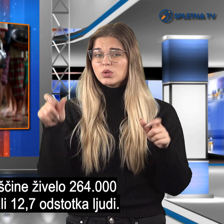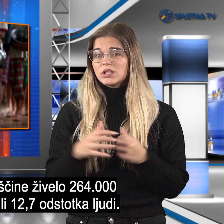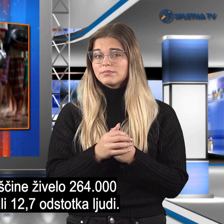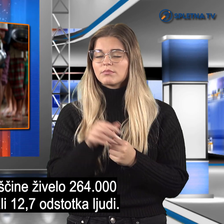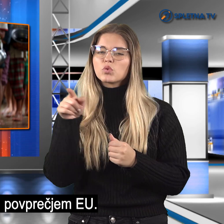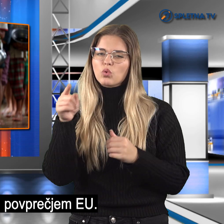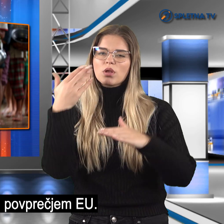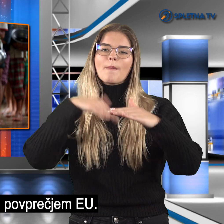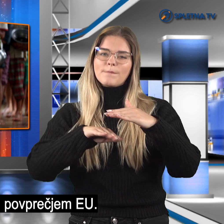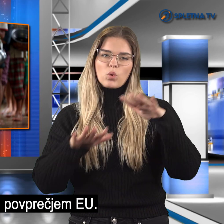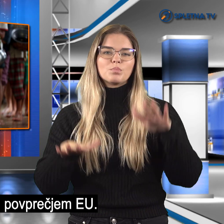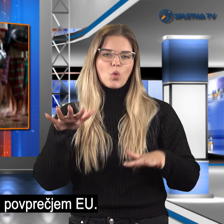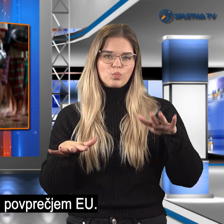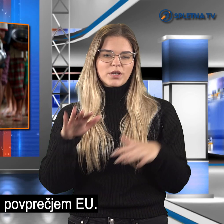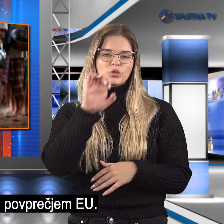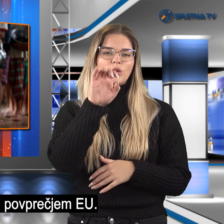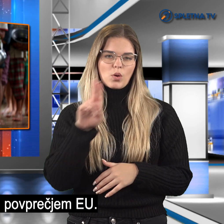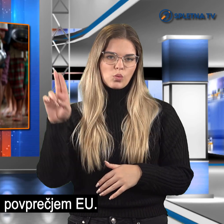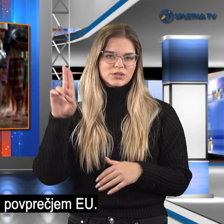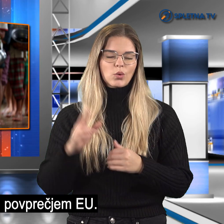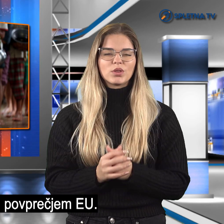12,7% ljudi. To je pod povprečjem EU.